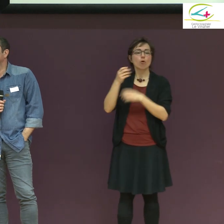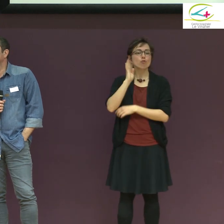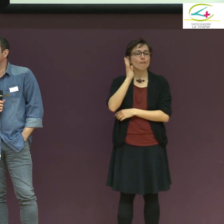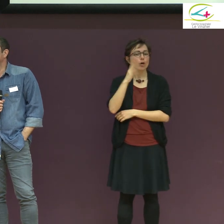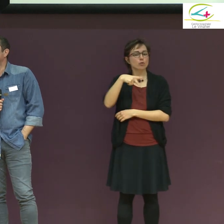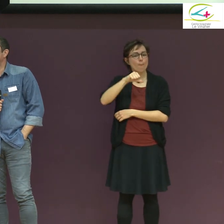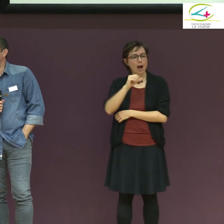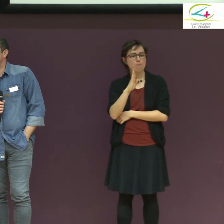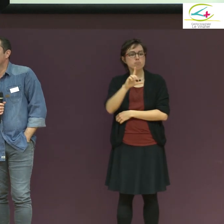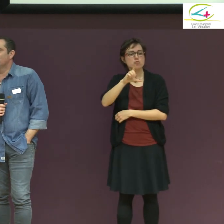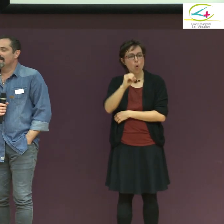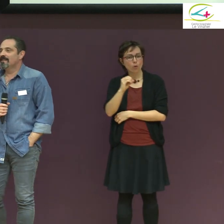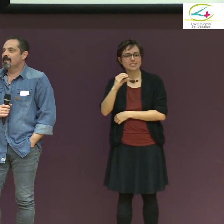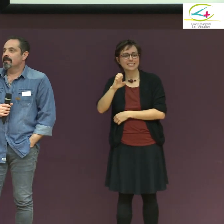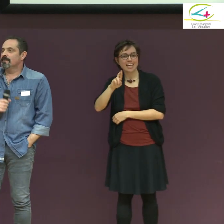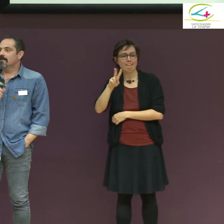campé avant que mort.